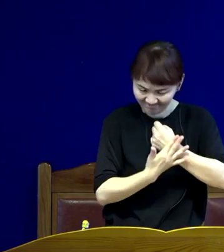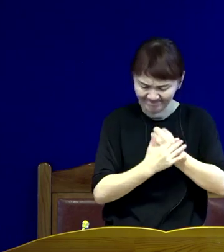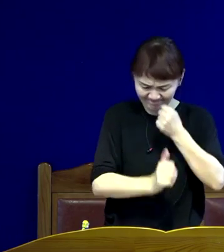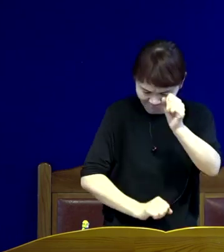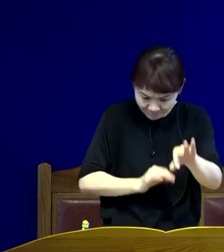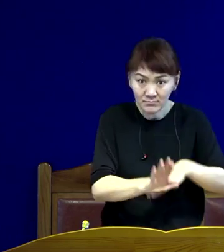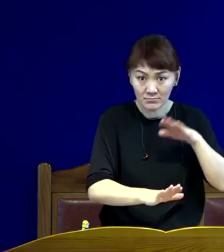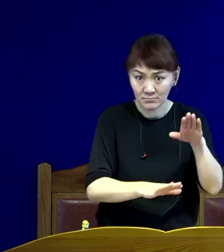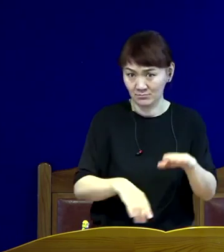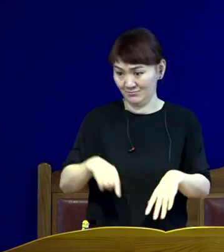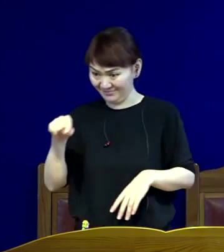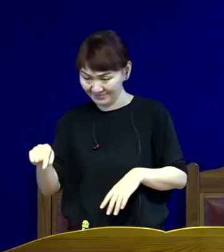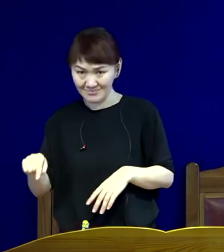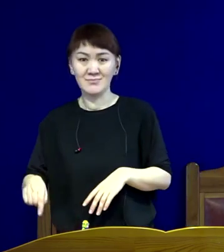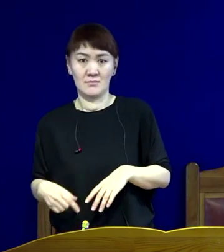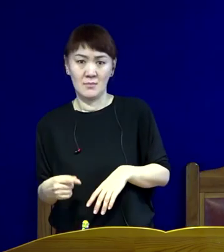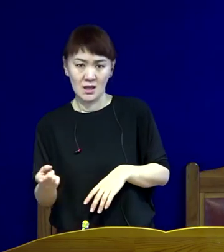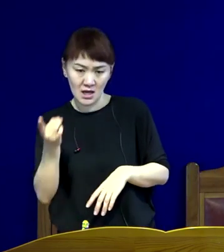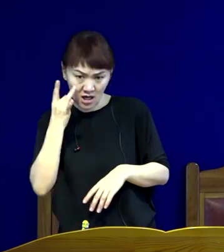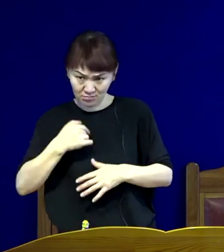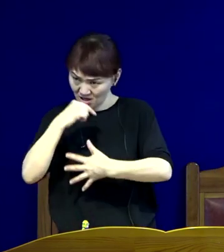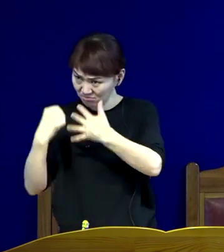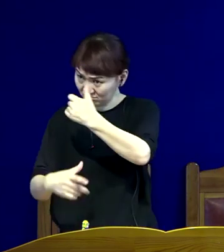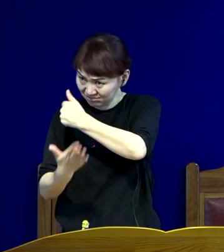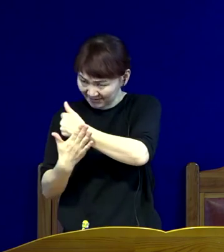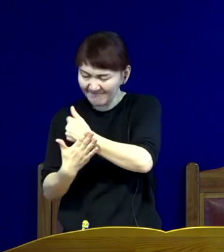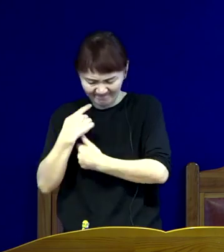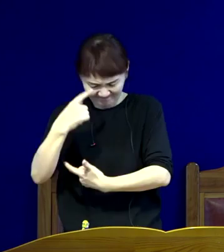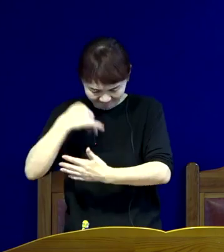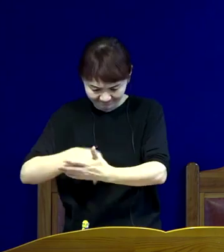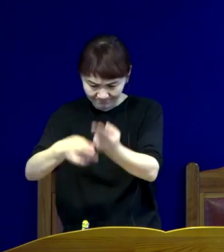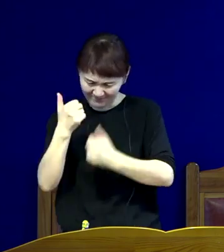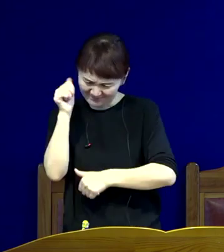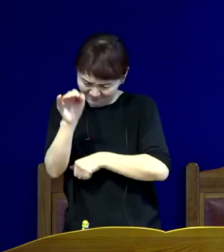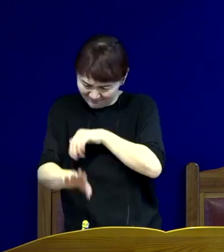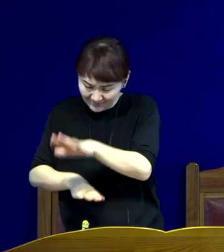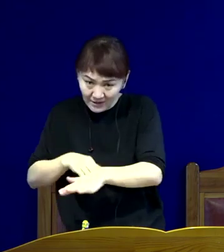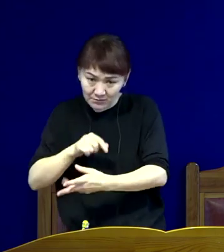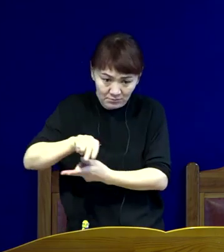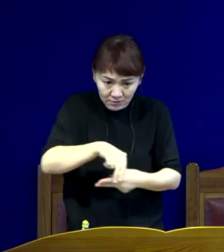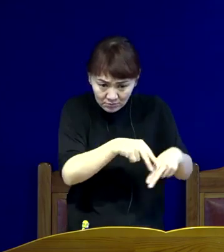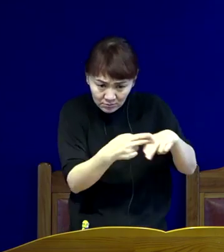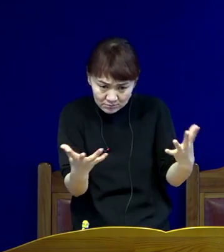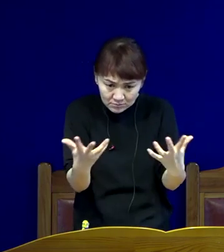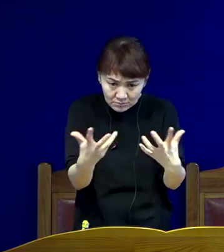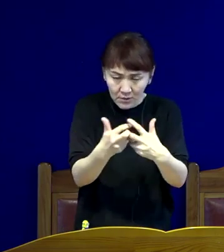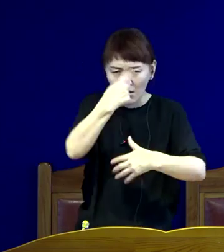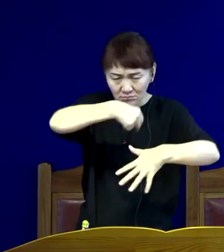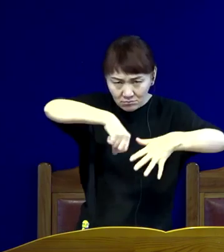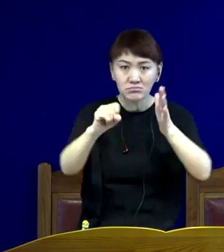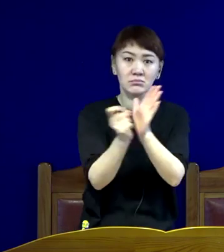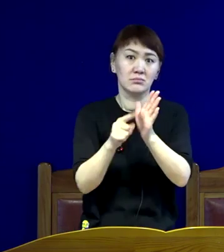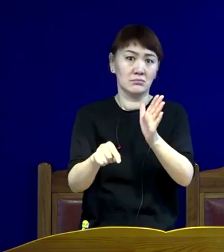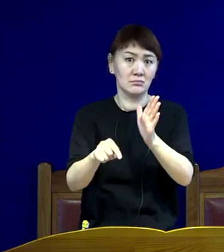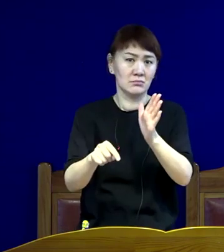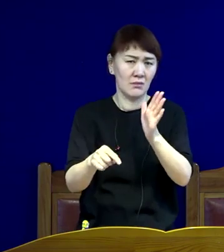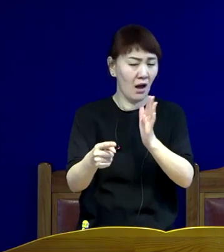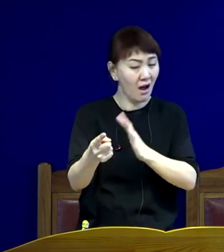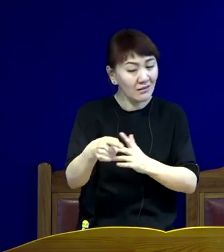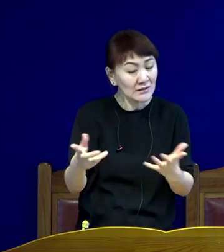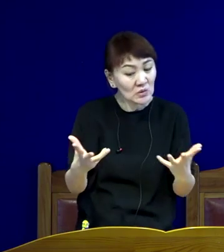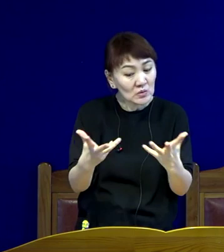ачааг өөрчилцөх нь энэ нь гэр бүл. Энийг яаж тэгвэл хэвийн хийж өргөжлүүлэх вэ? Бурхан нэг номерт болох